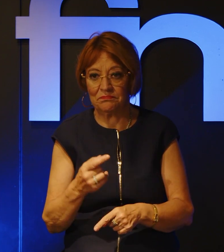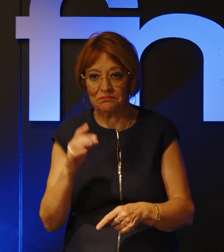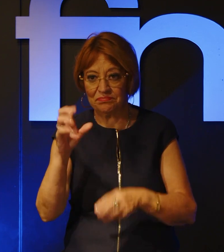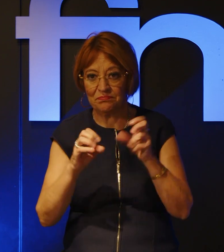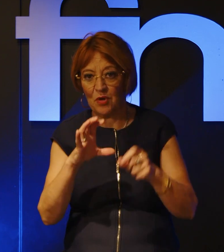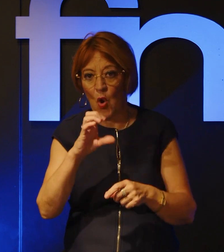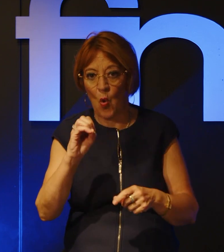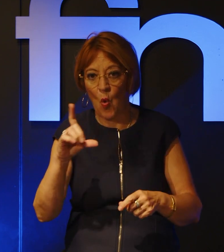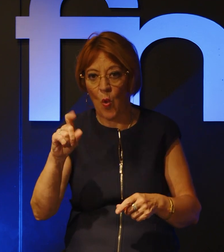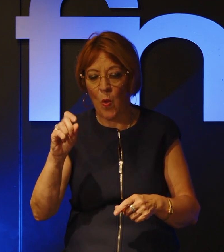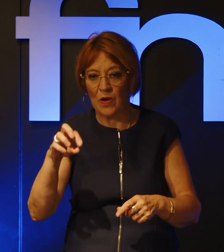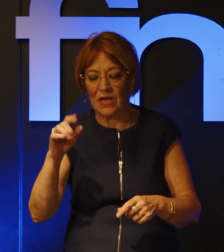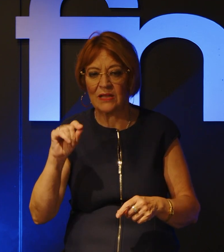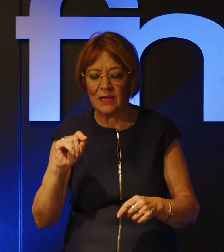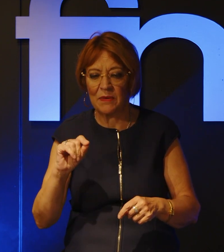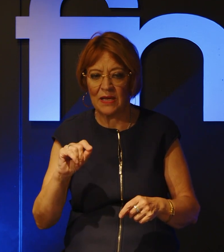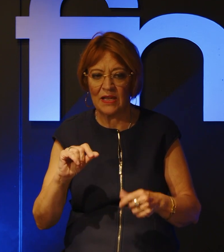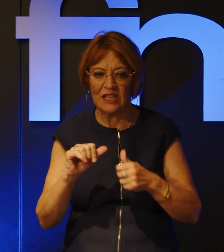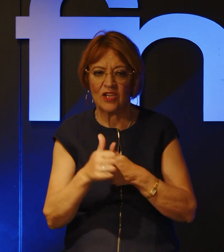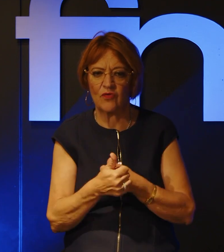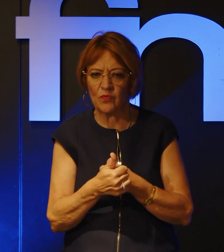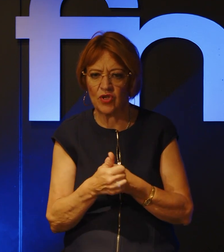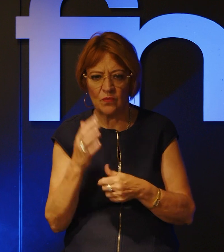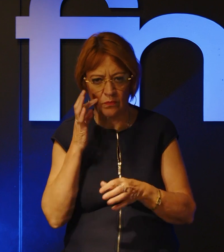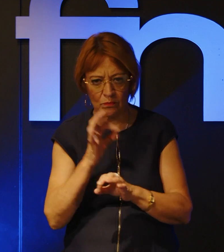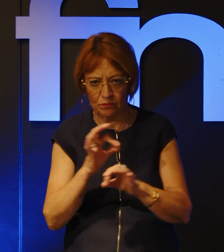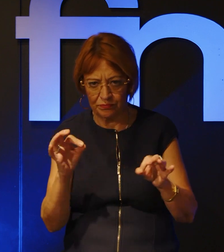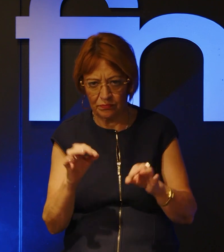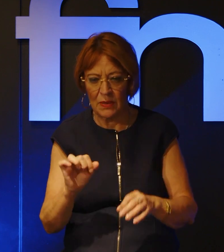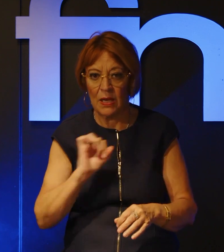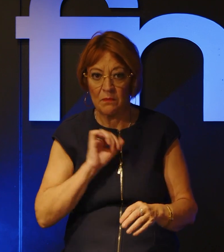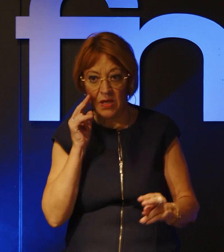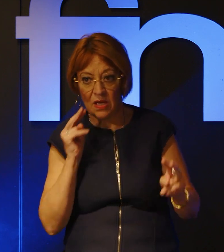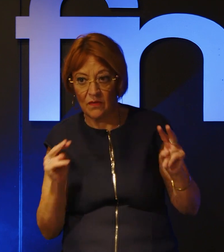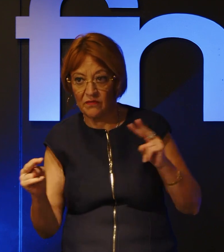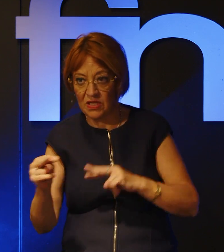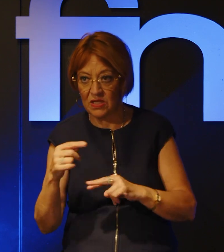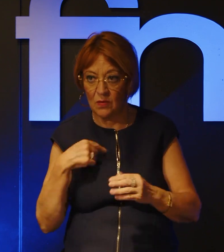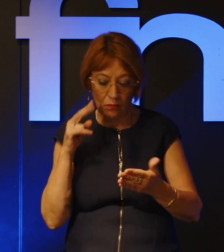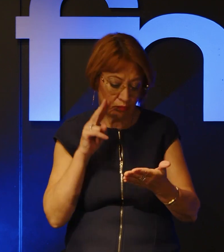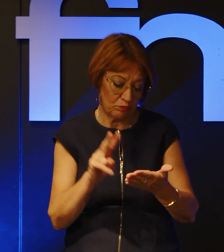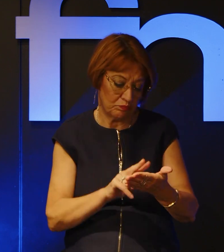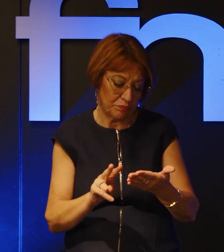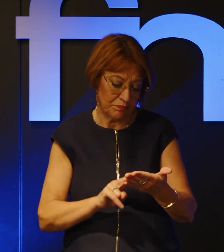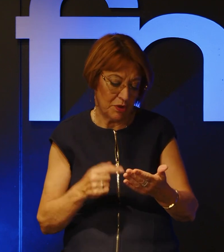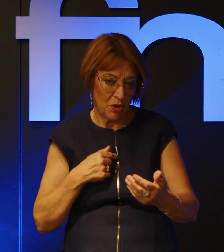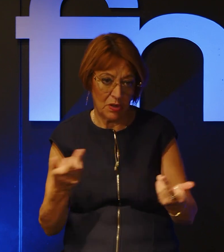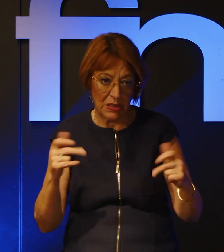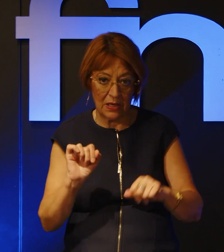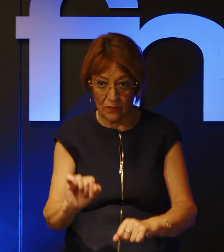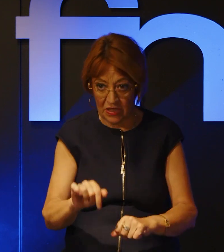eh transfeminista intersecional portanto e a minha visão e a leitura que eu vos trago